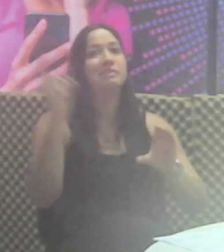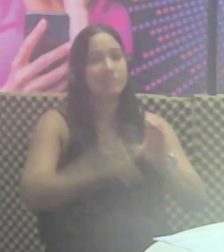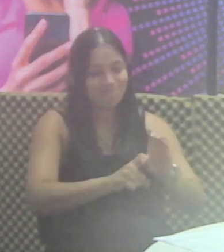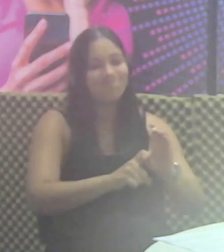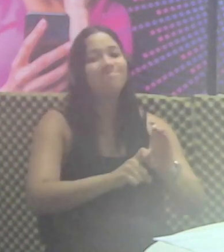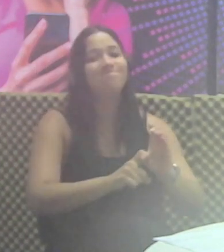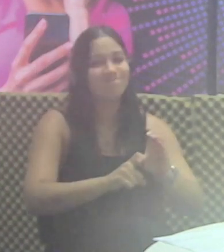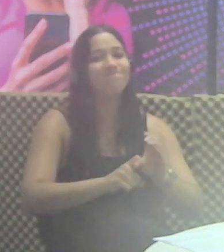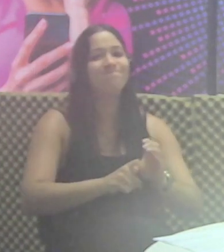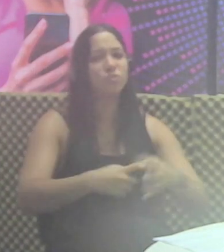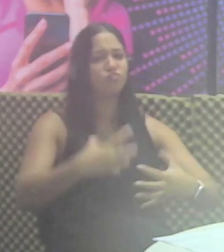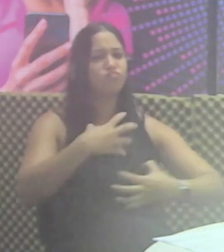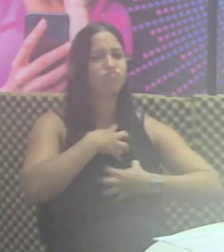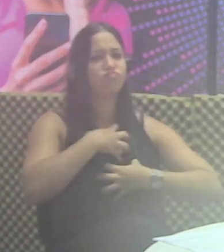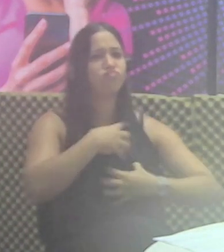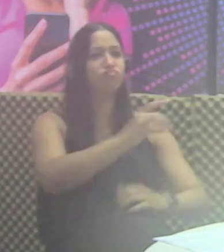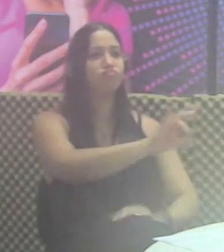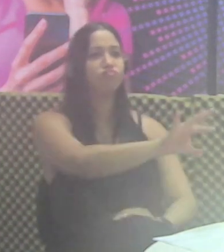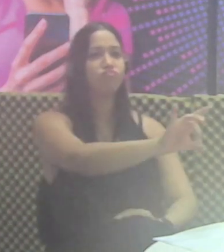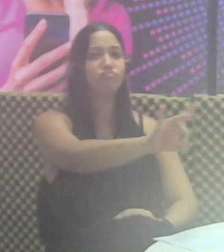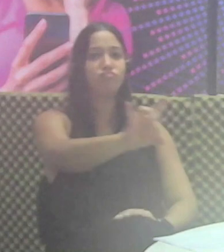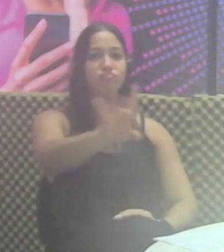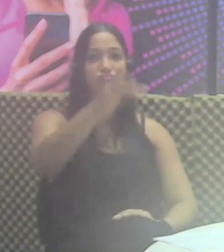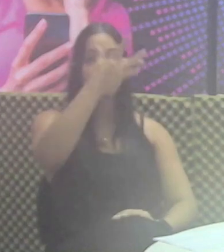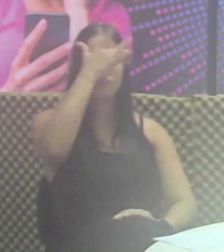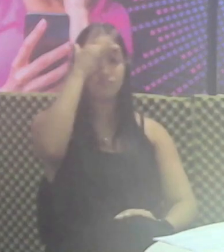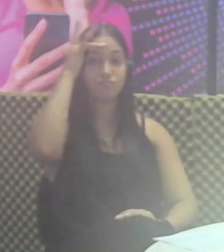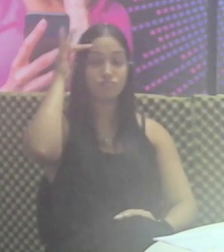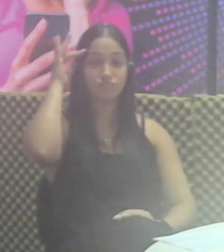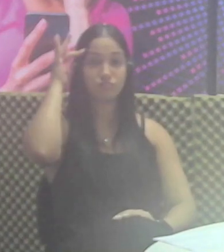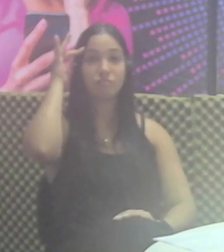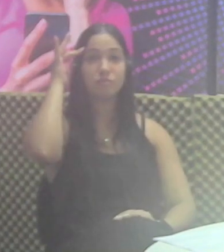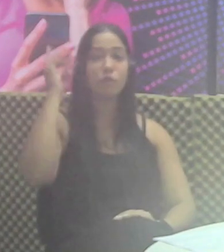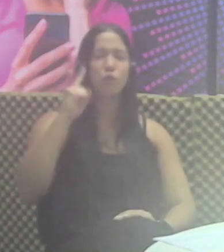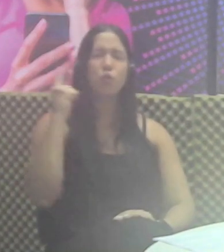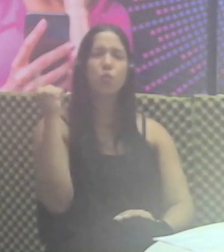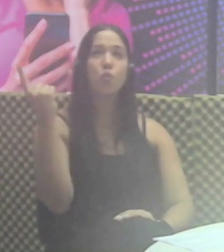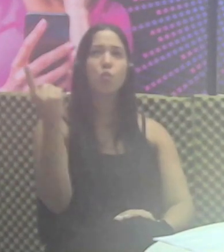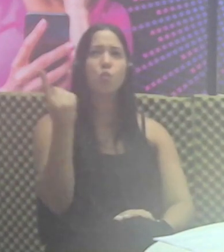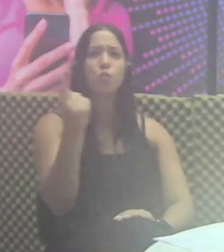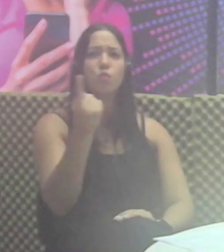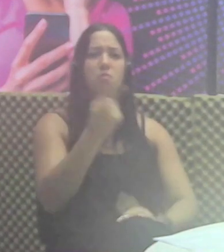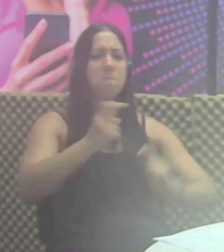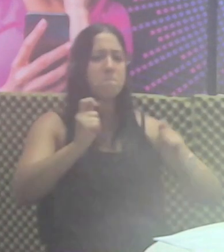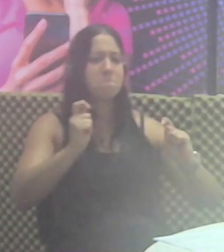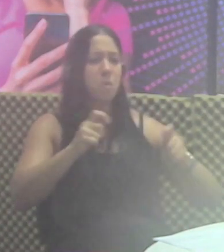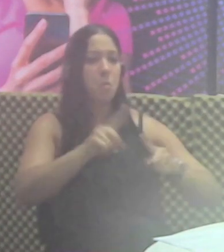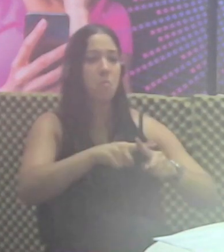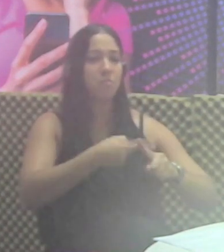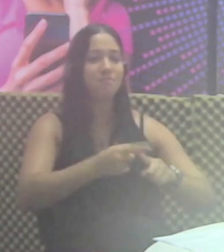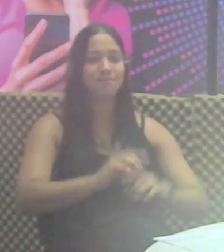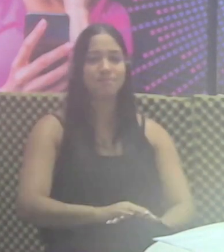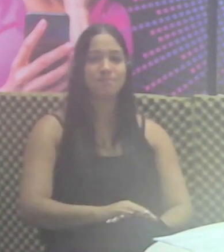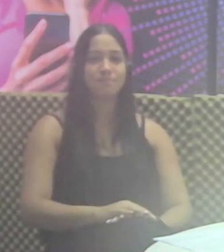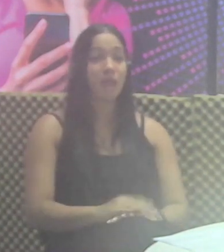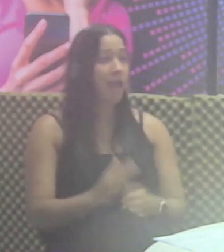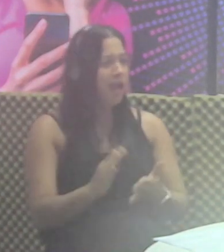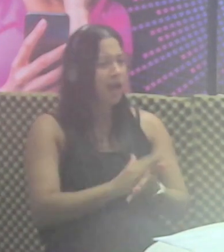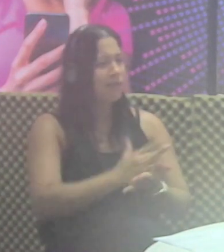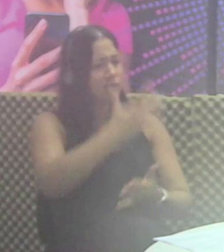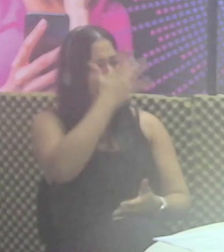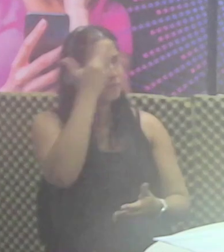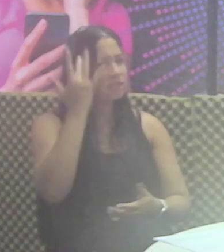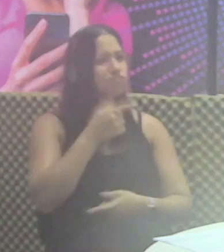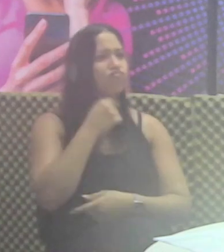do comportamento de cada cidadão para que tudo isso seja mais efetivo. Arruda, às vezes as pessoas podem até ficar